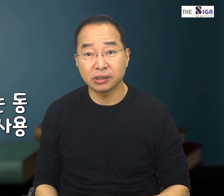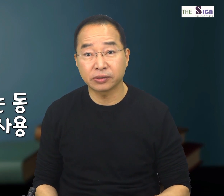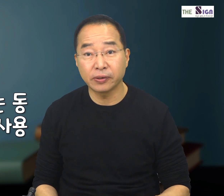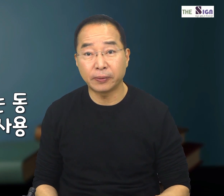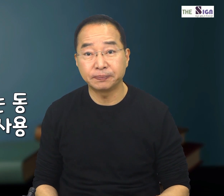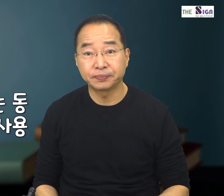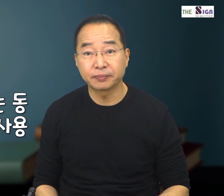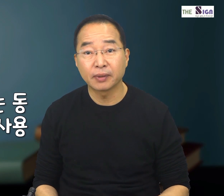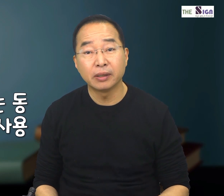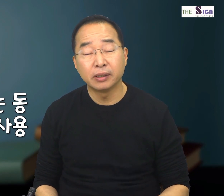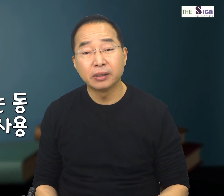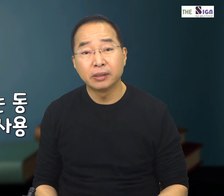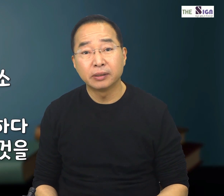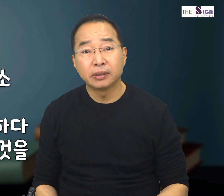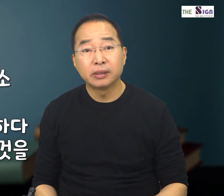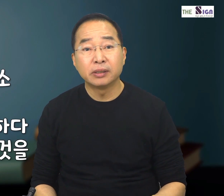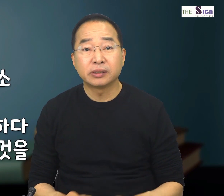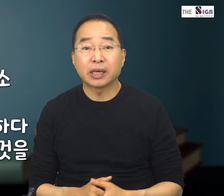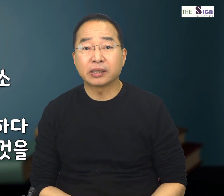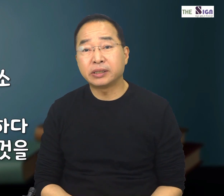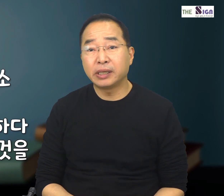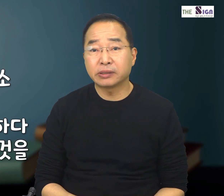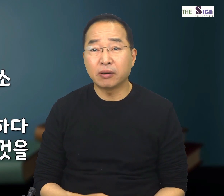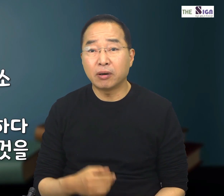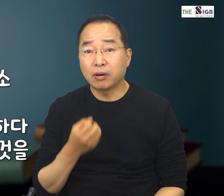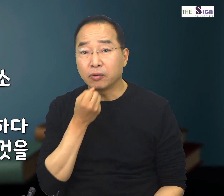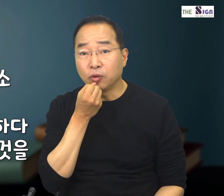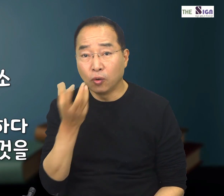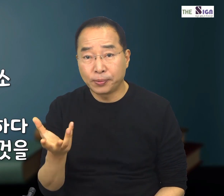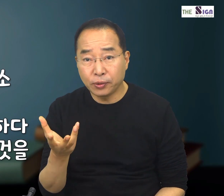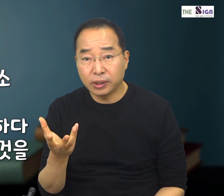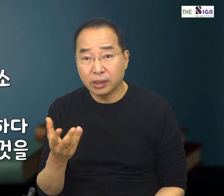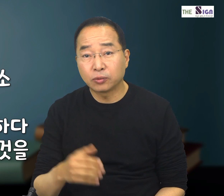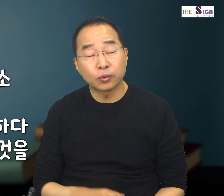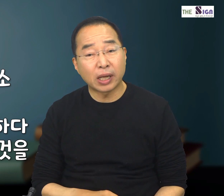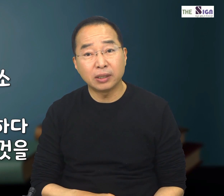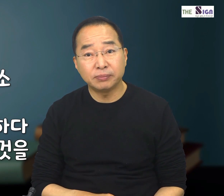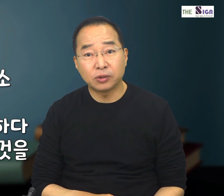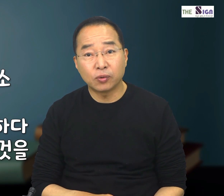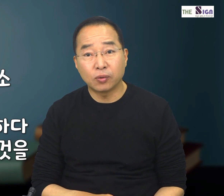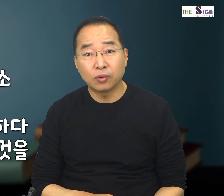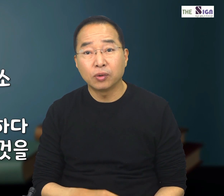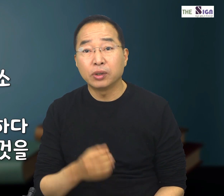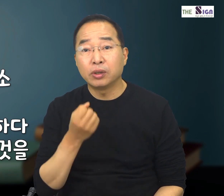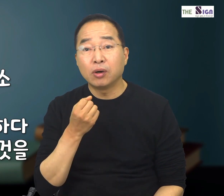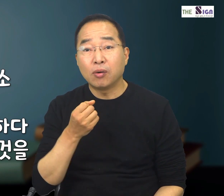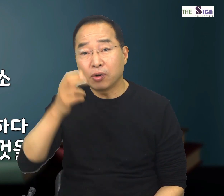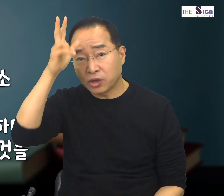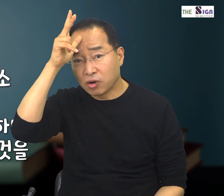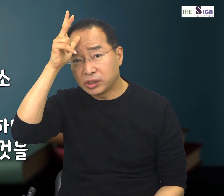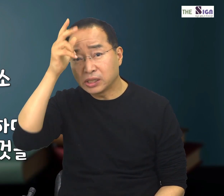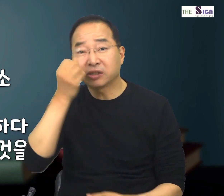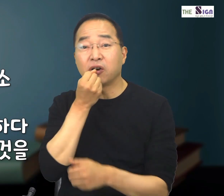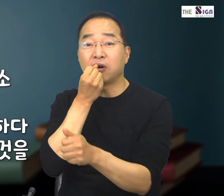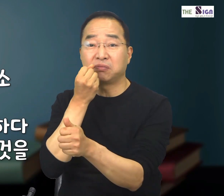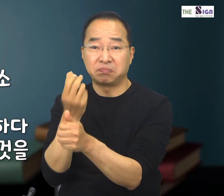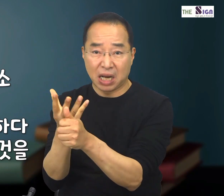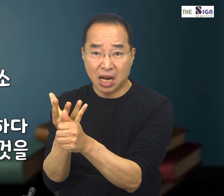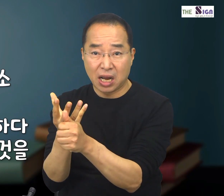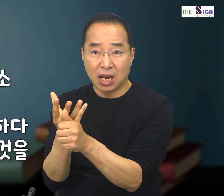있어요. 자, 그래서 이 표현이 또 다른 의미로 경찰서에